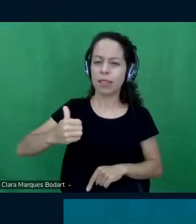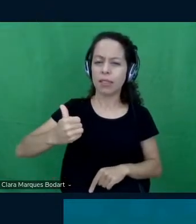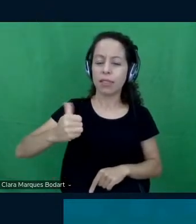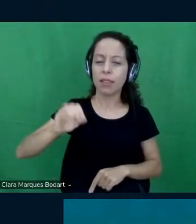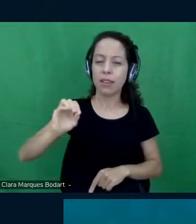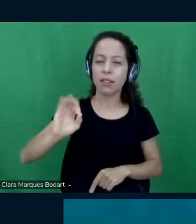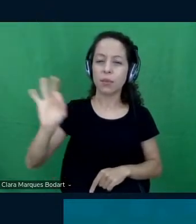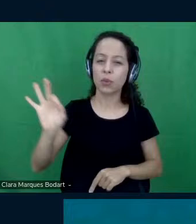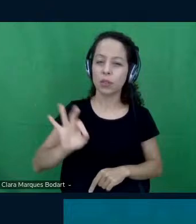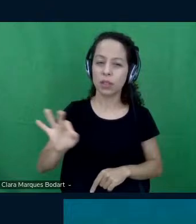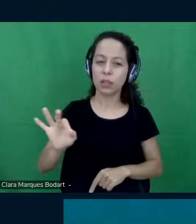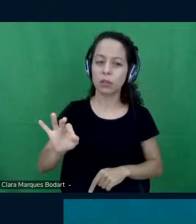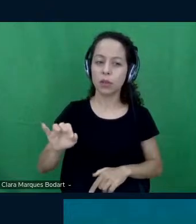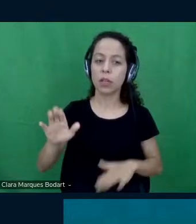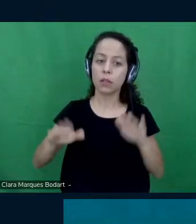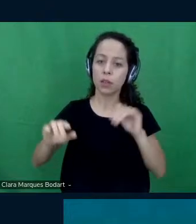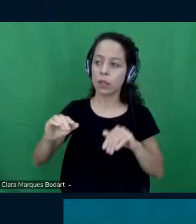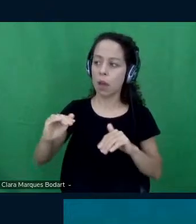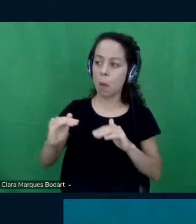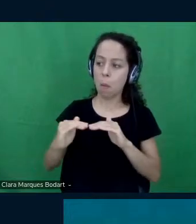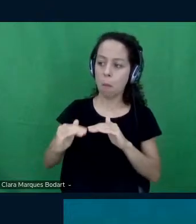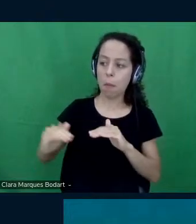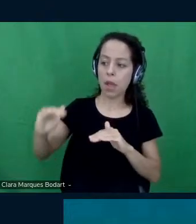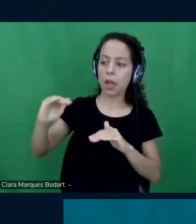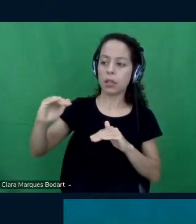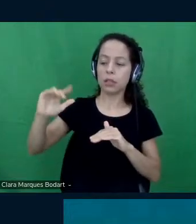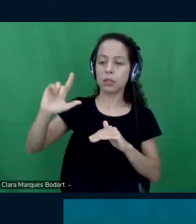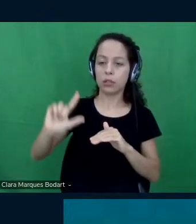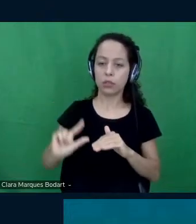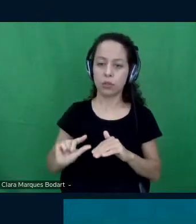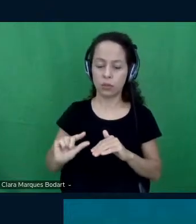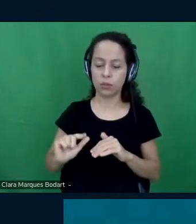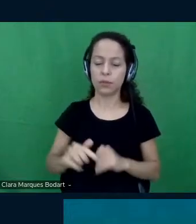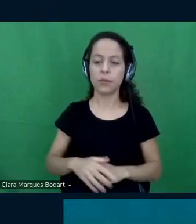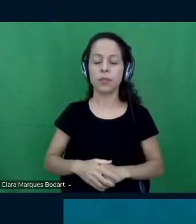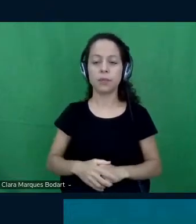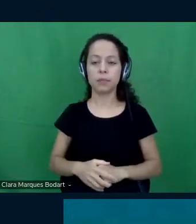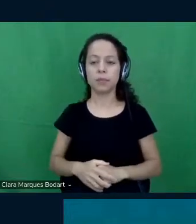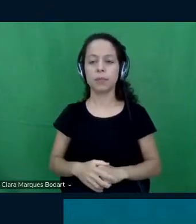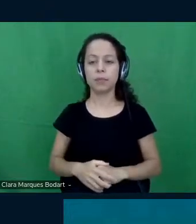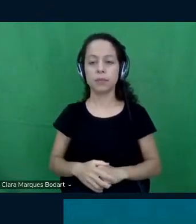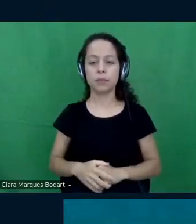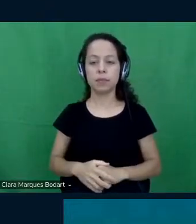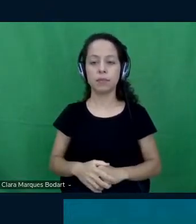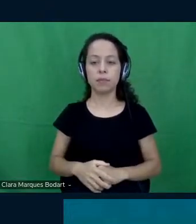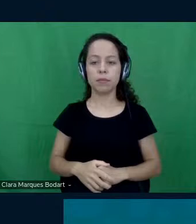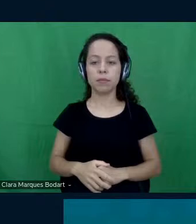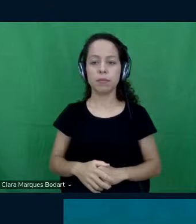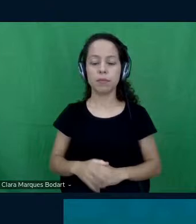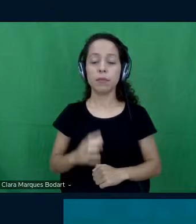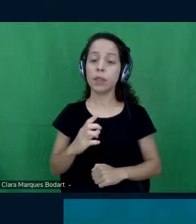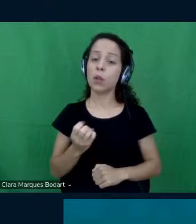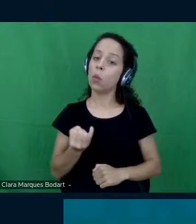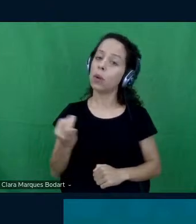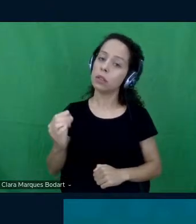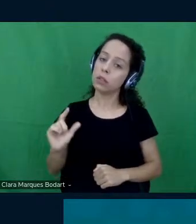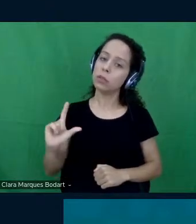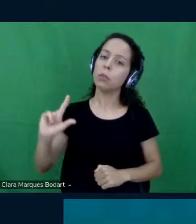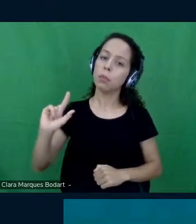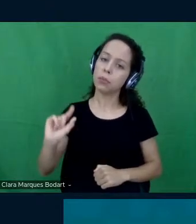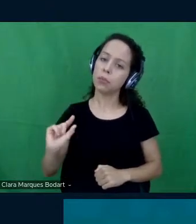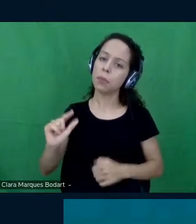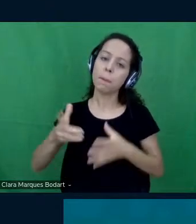vezes cai um pouco, às vezes sobe um pouquinho, mas ela é absolutamente uma proporção menor, né, na oferta,